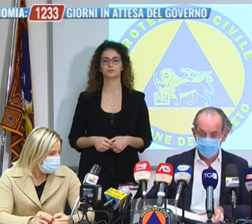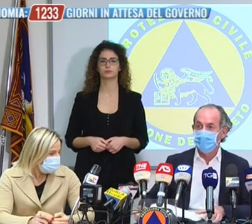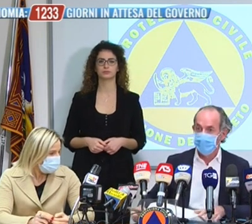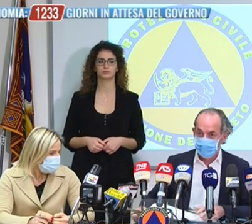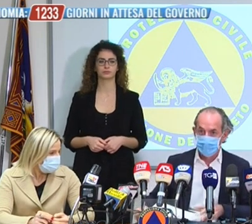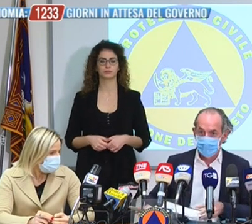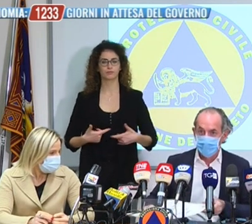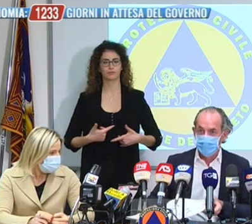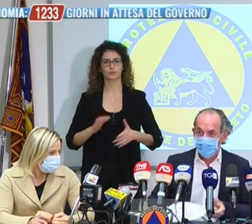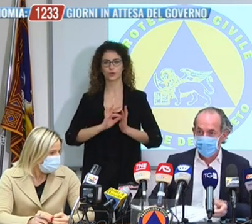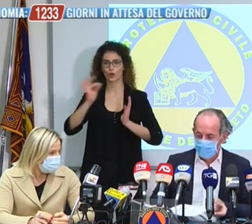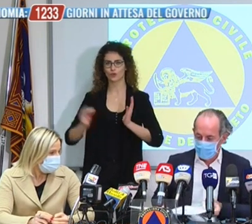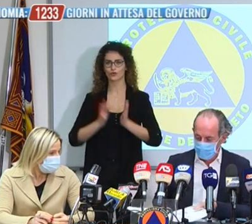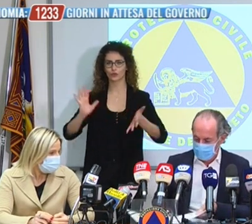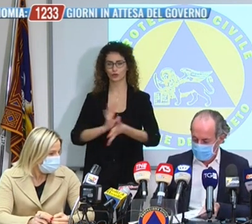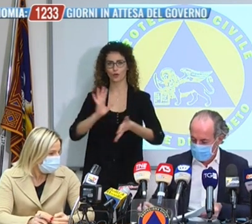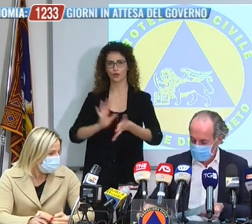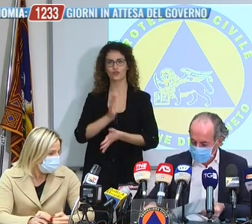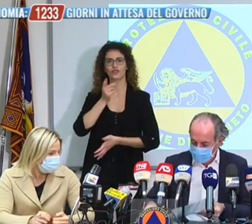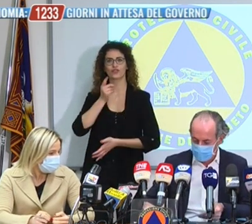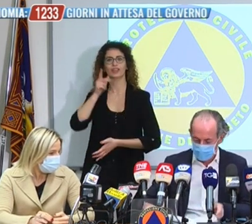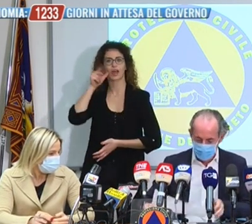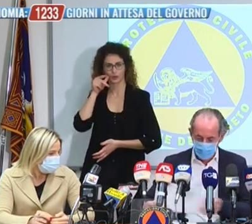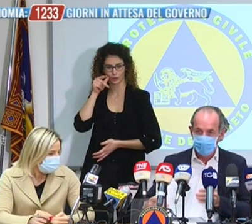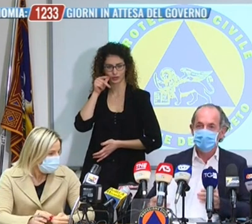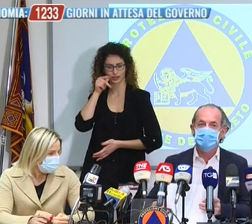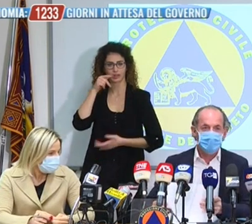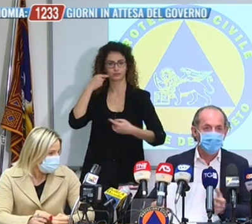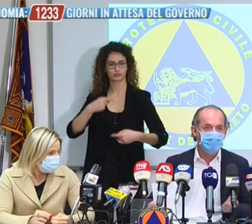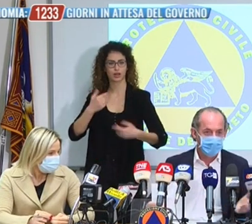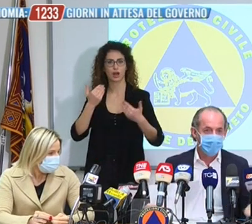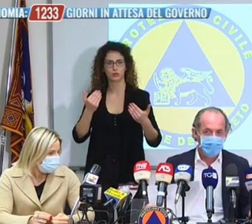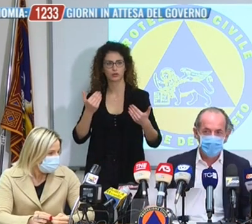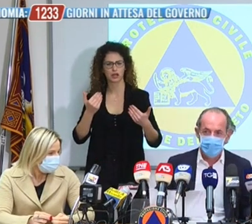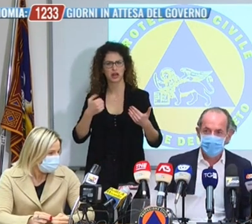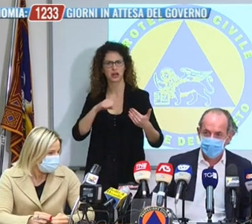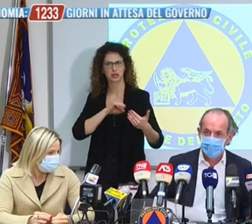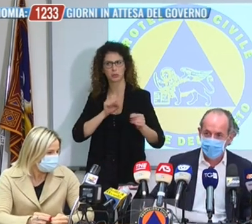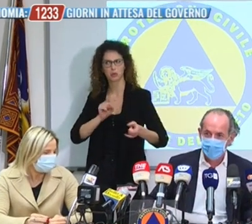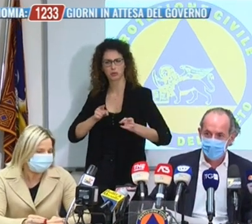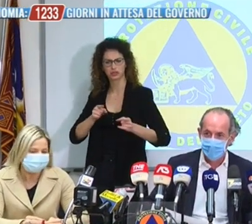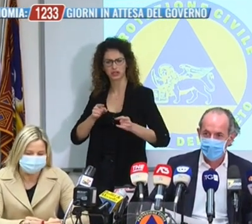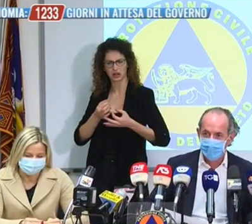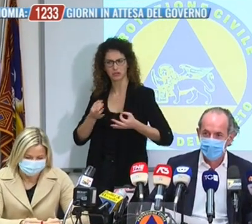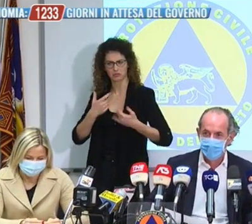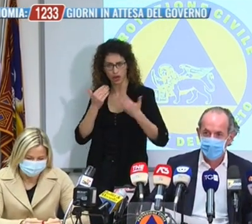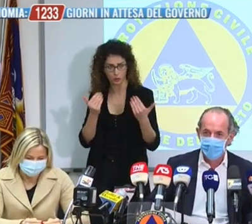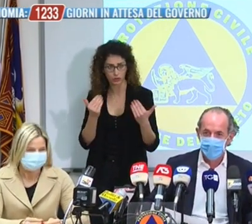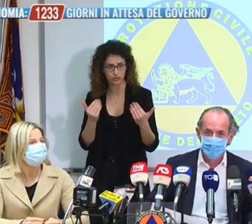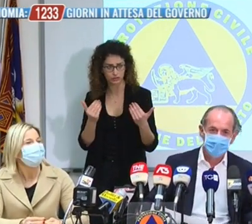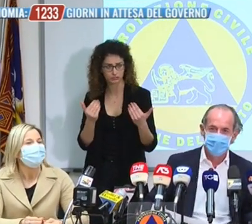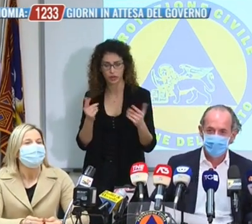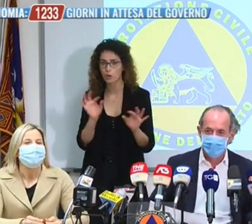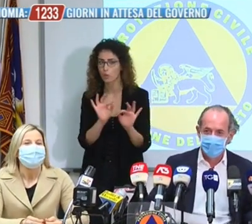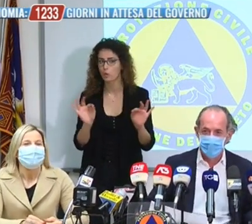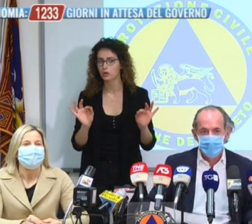il giorno della festa della donna, per cui gli auguri, penso sia ancora politically correct fare gli auguri, no? E qualcuno